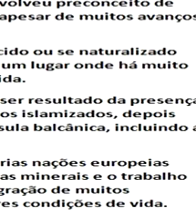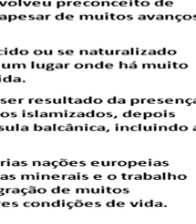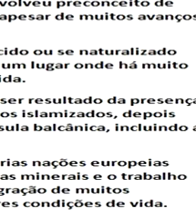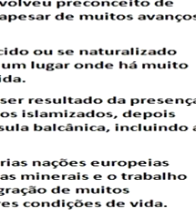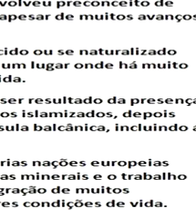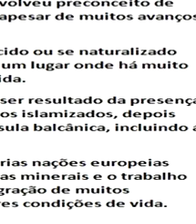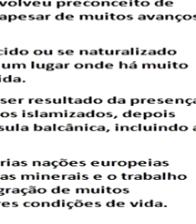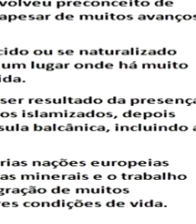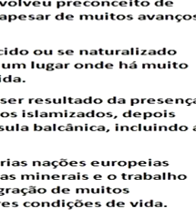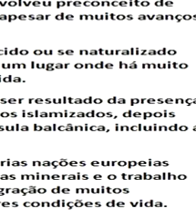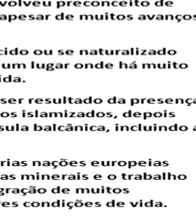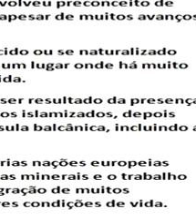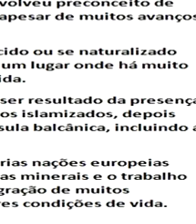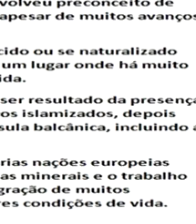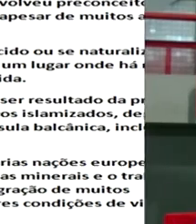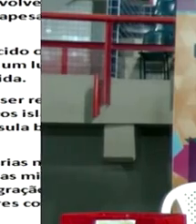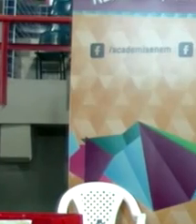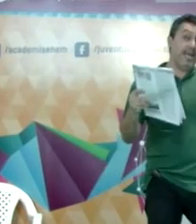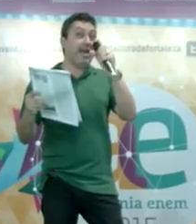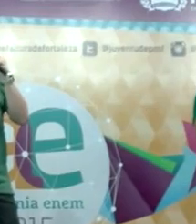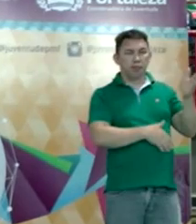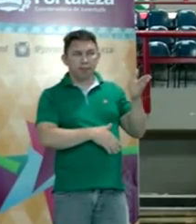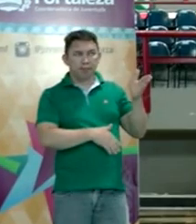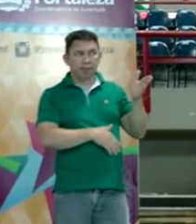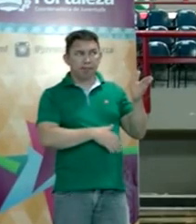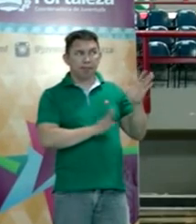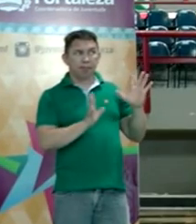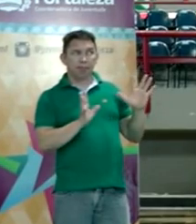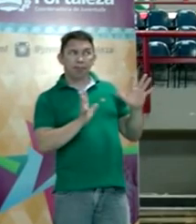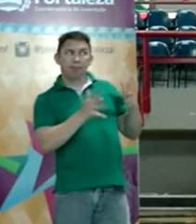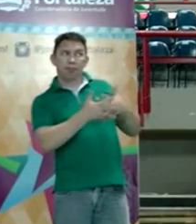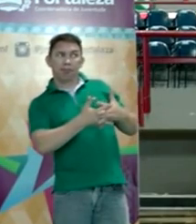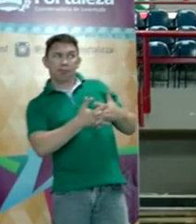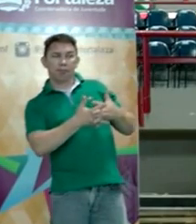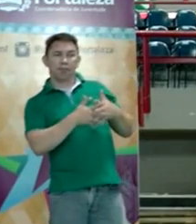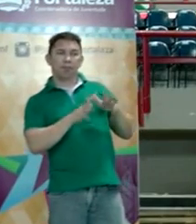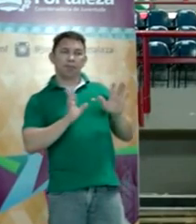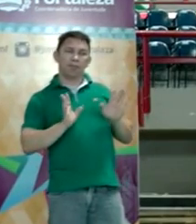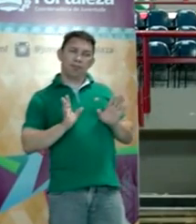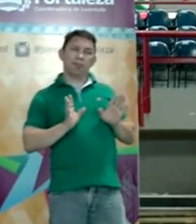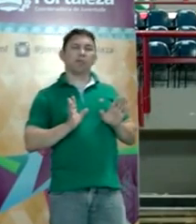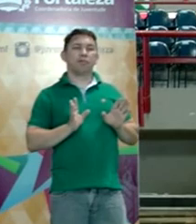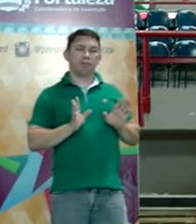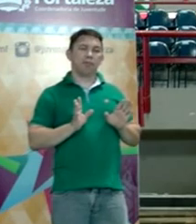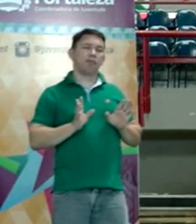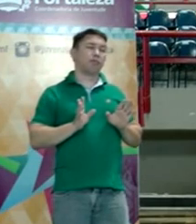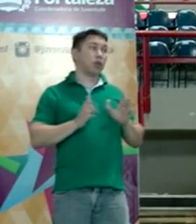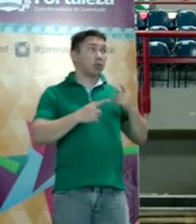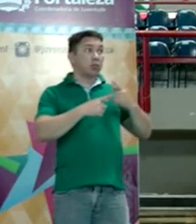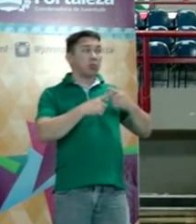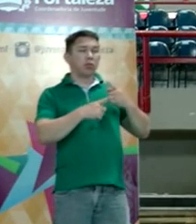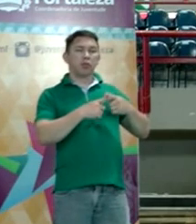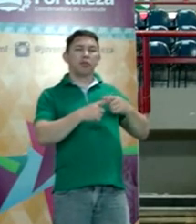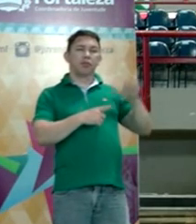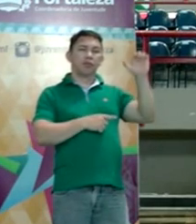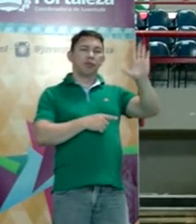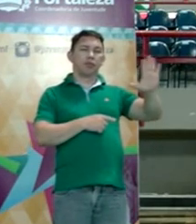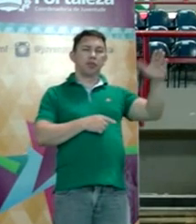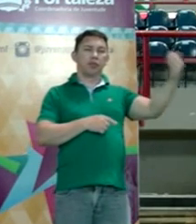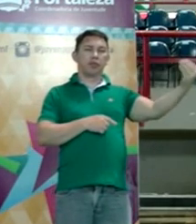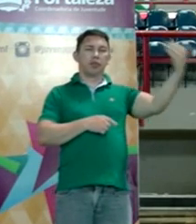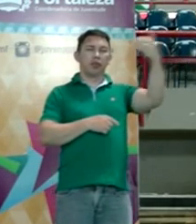onde há muito mais oportunidades de trabalho. Aí ficou meio extremista a ideia, né? Porque tem muito europeu que